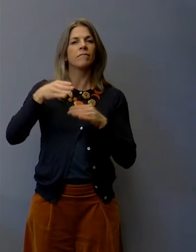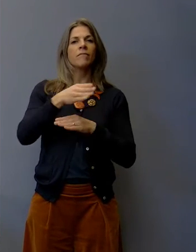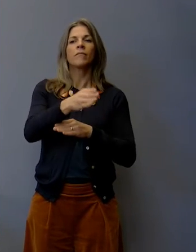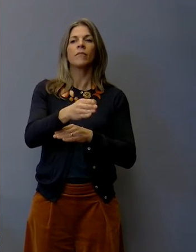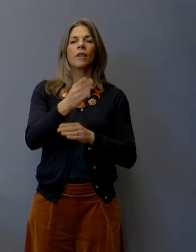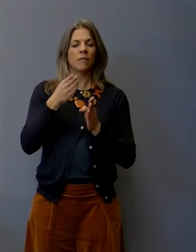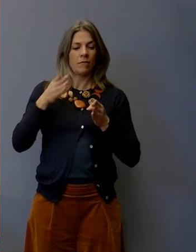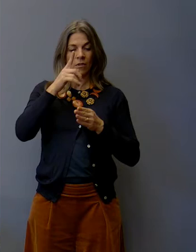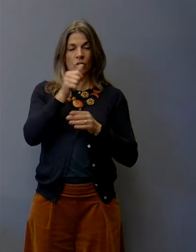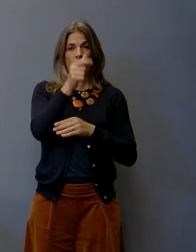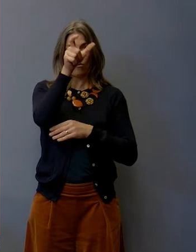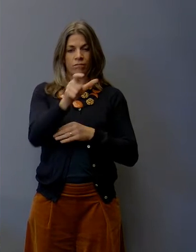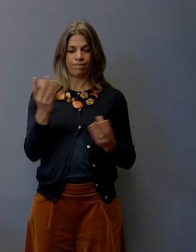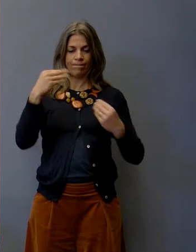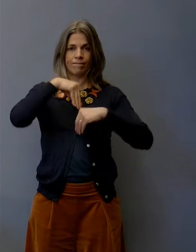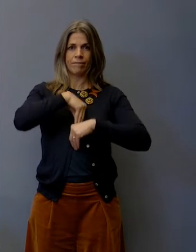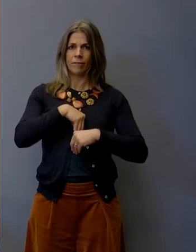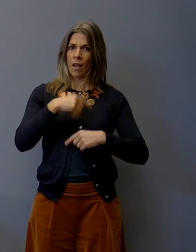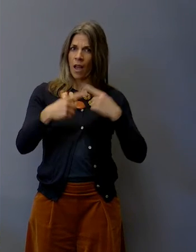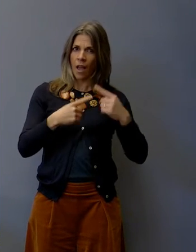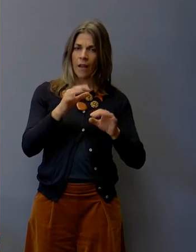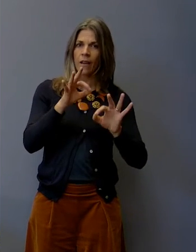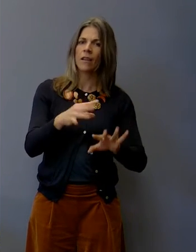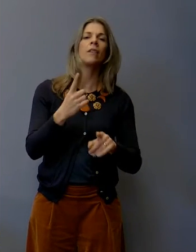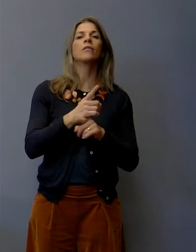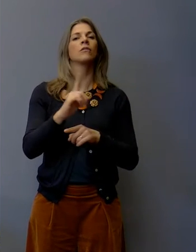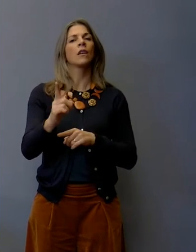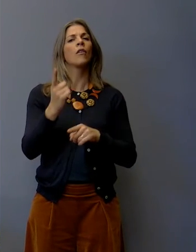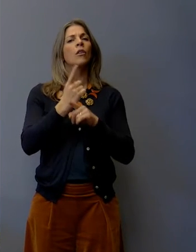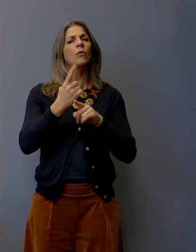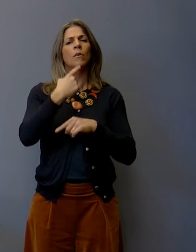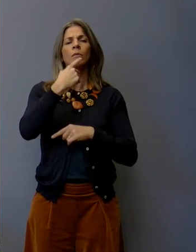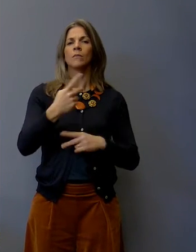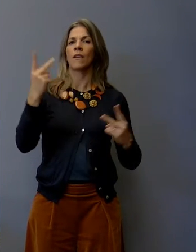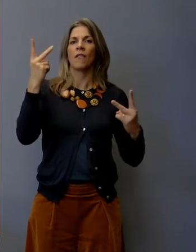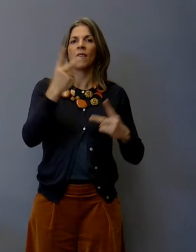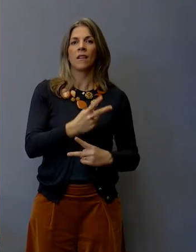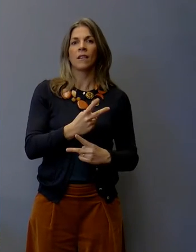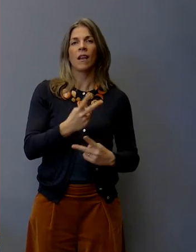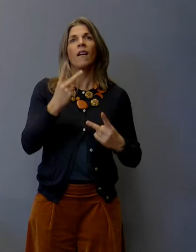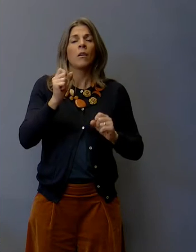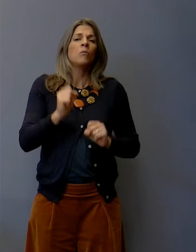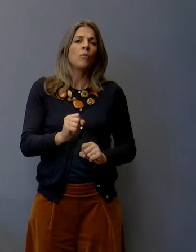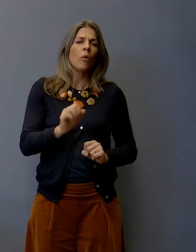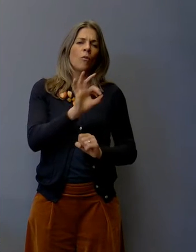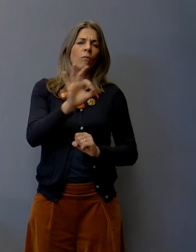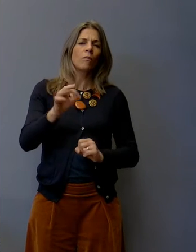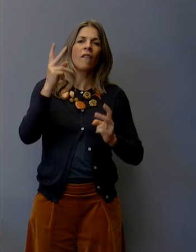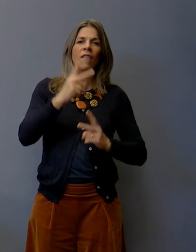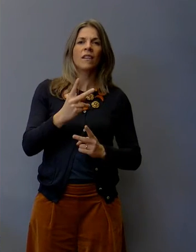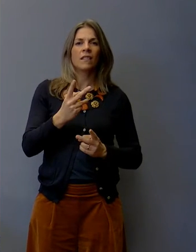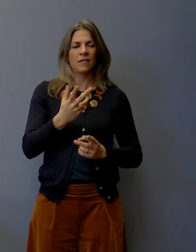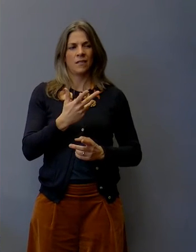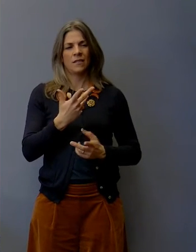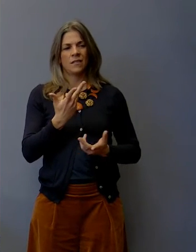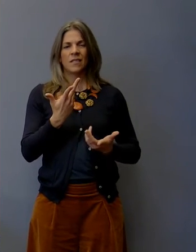mai esserlo dobbiamo uscire dai luoghi comuni di la verità anche se apparentemente scomoda ma non vi sono miti non